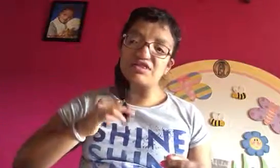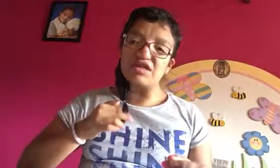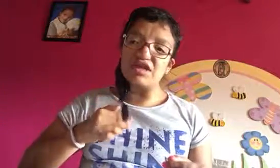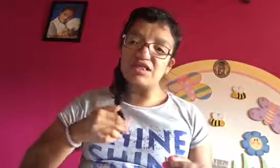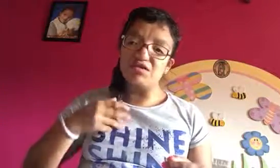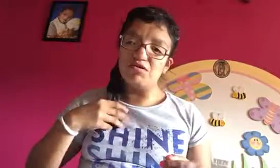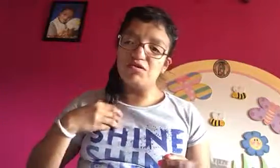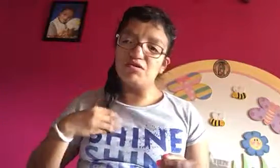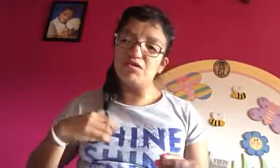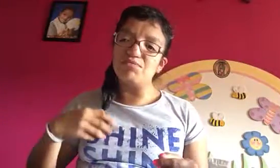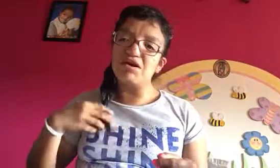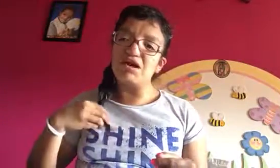desearte lo